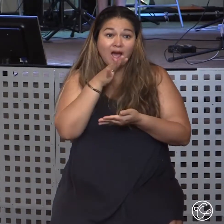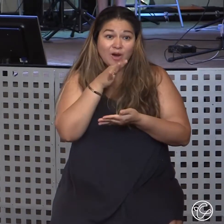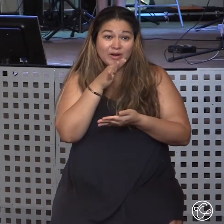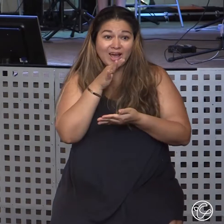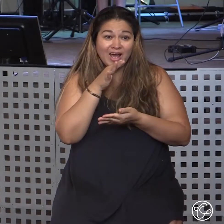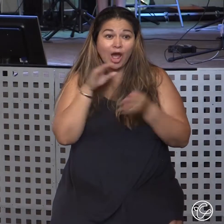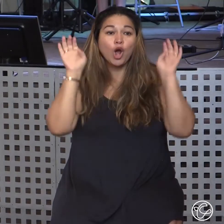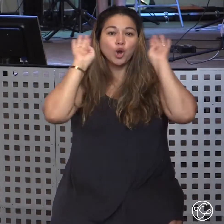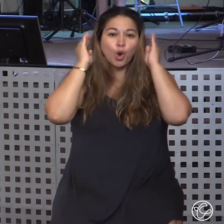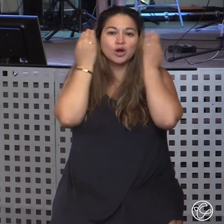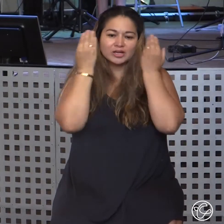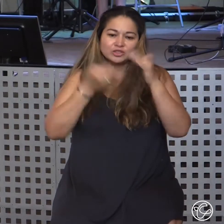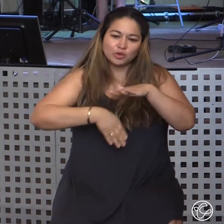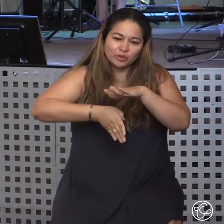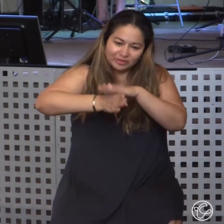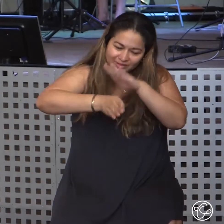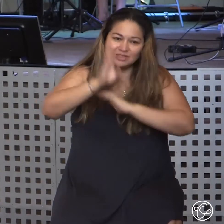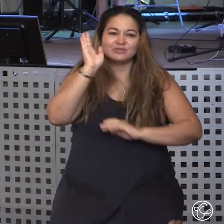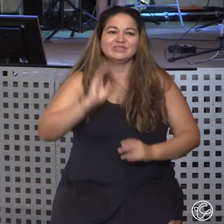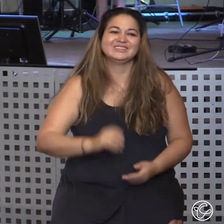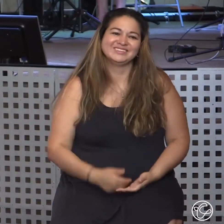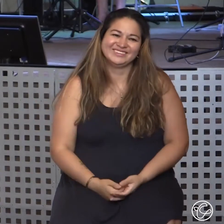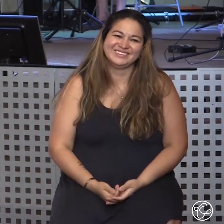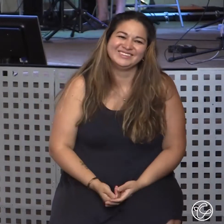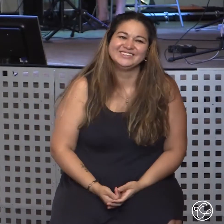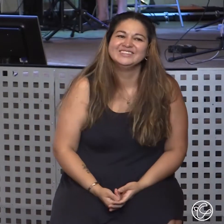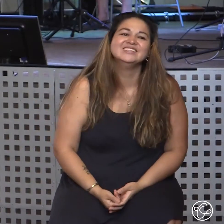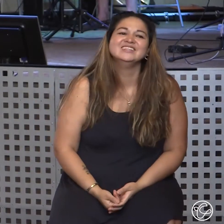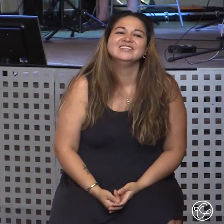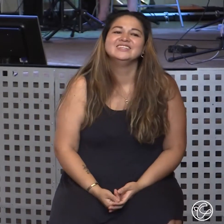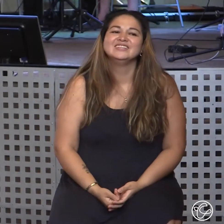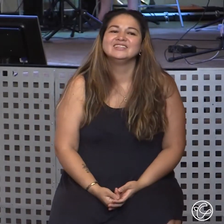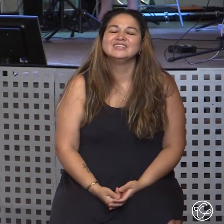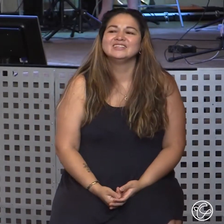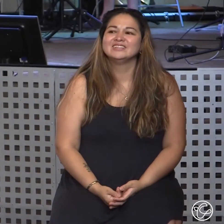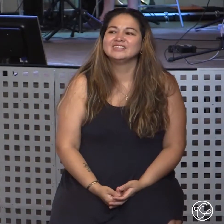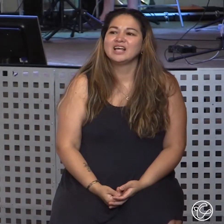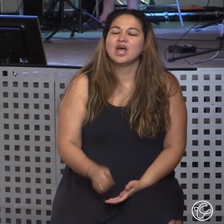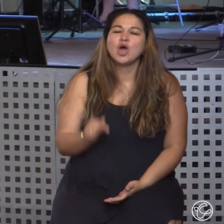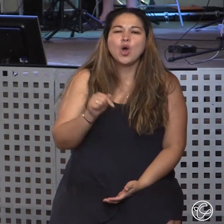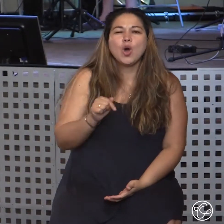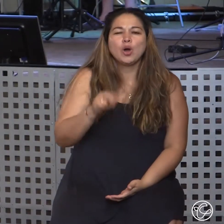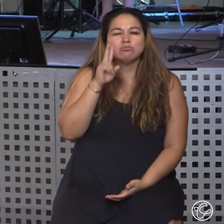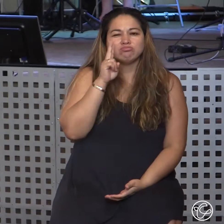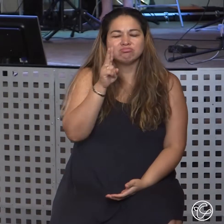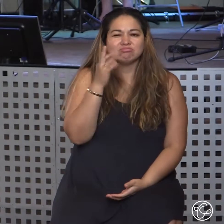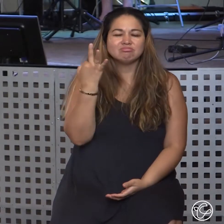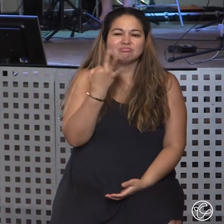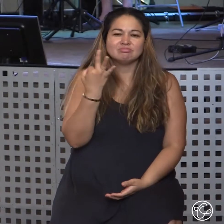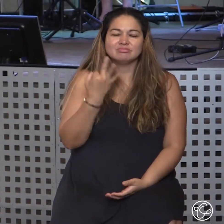sigue. Y sigue muy bien también. Vamos a ver hoy